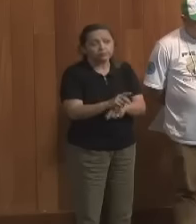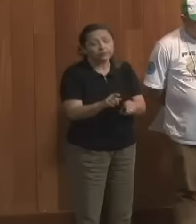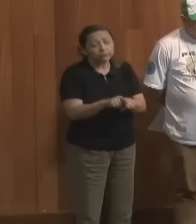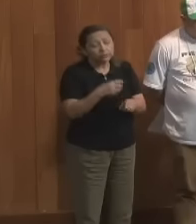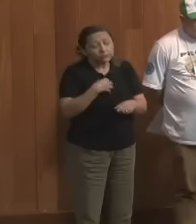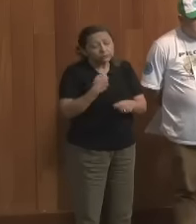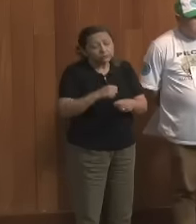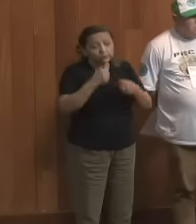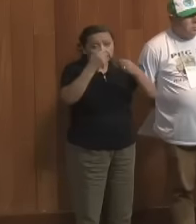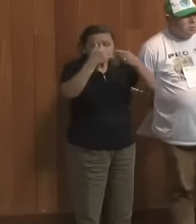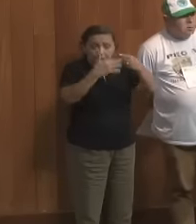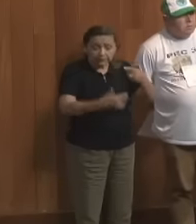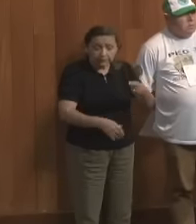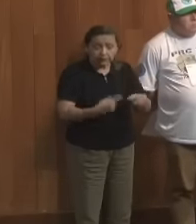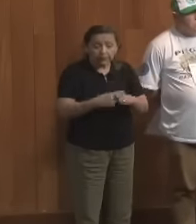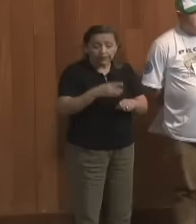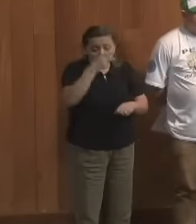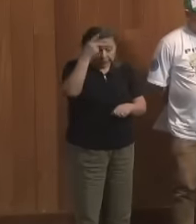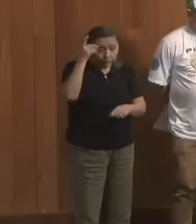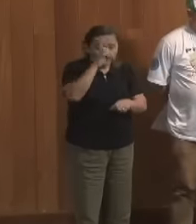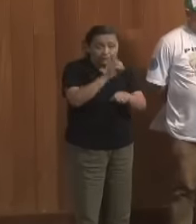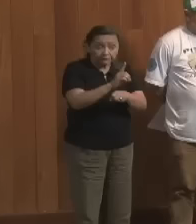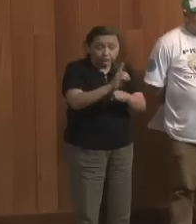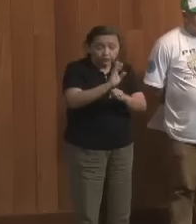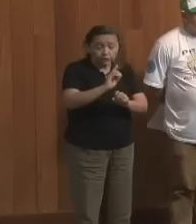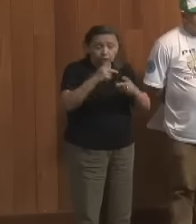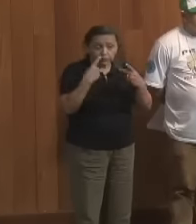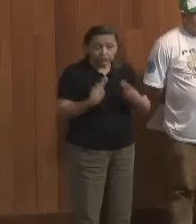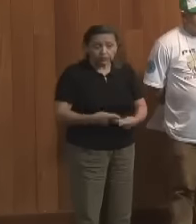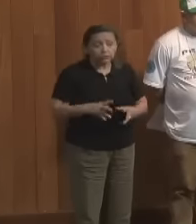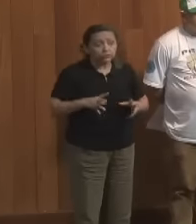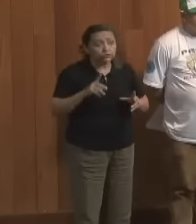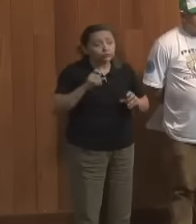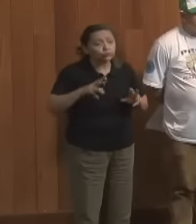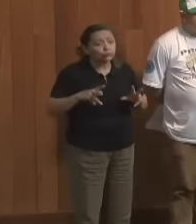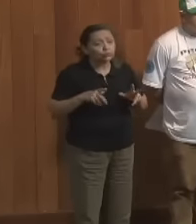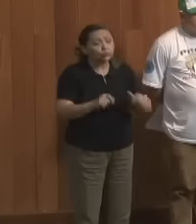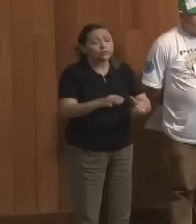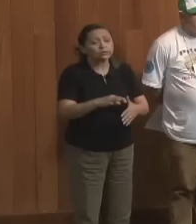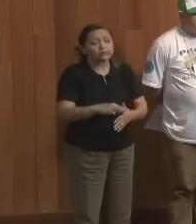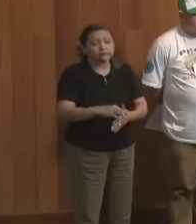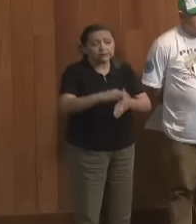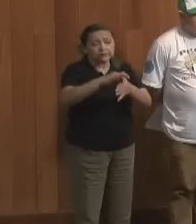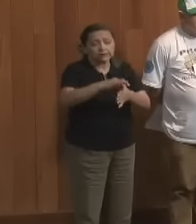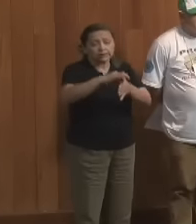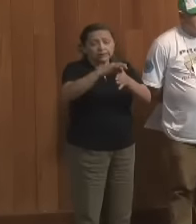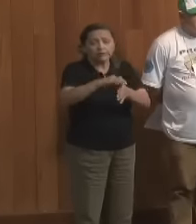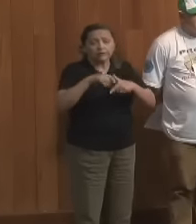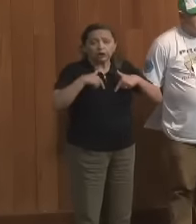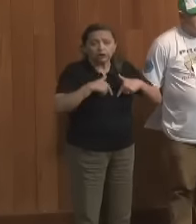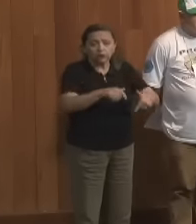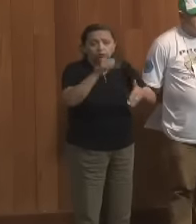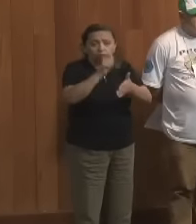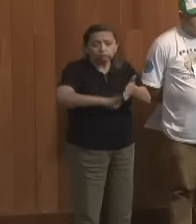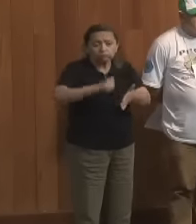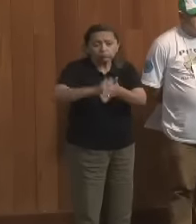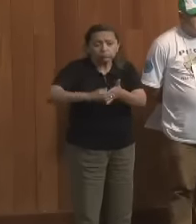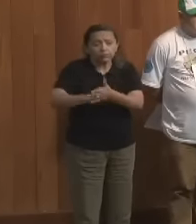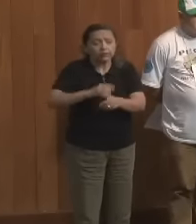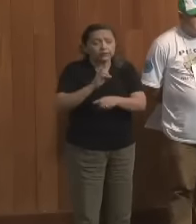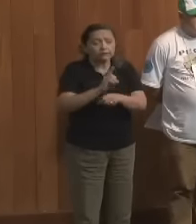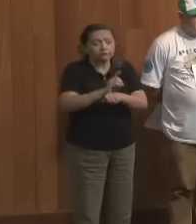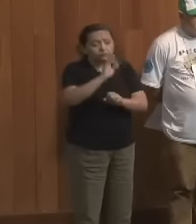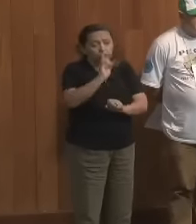explicação. Defensores de direitos humanos são todas as lideranças que lutam pela defesa dos